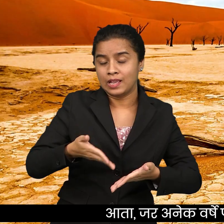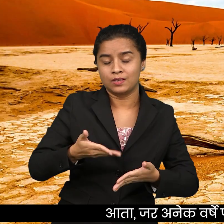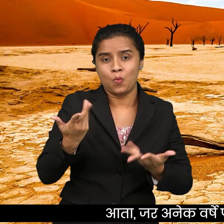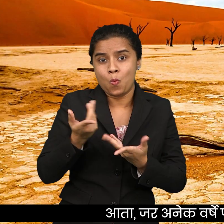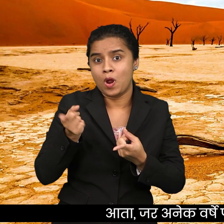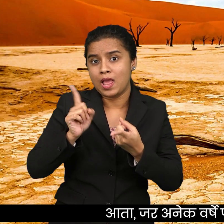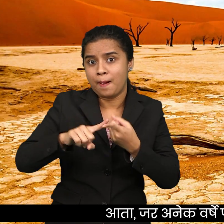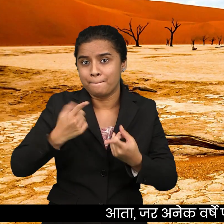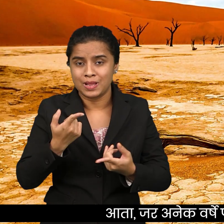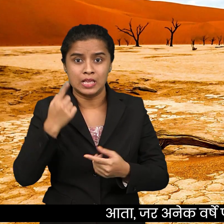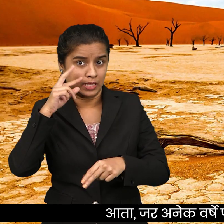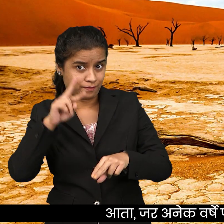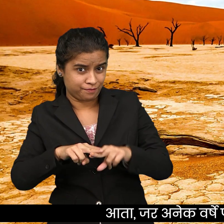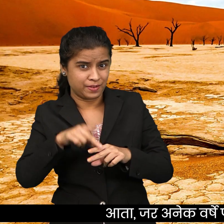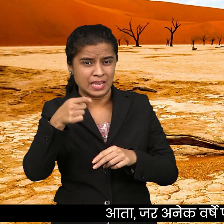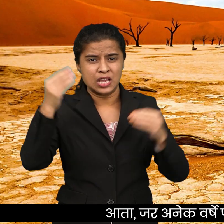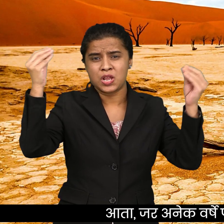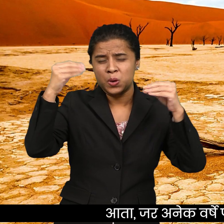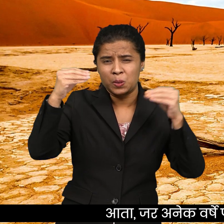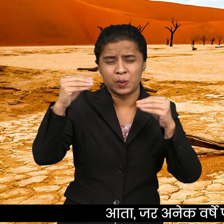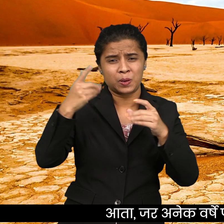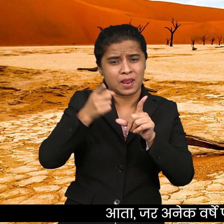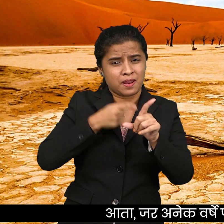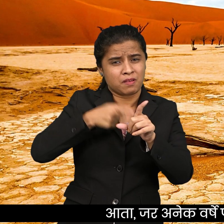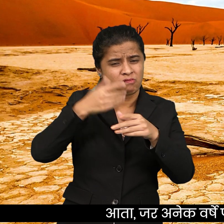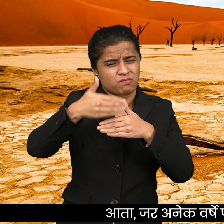आता जर अनेक वर्ष पाऊस पडला नाही तर काय होते?